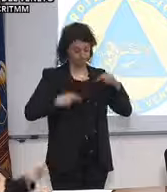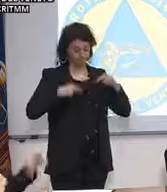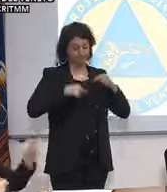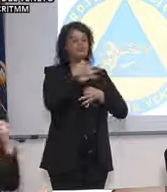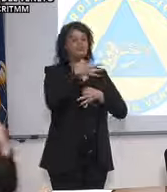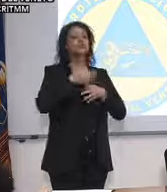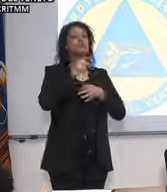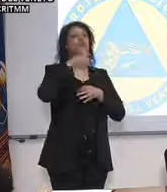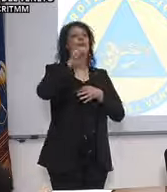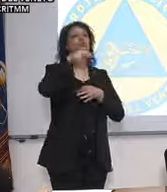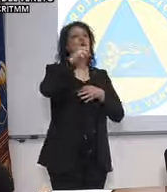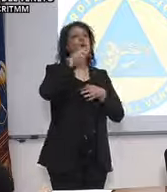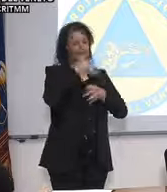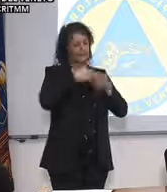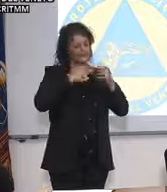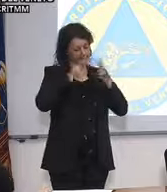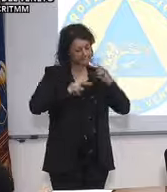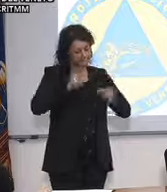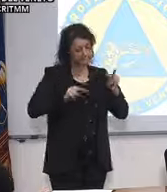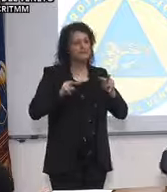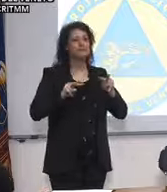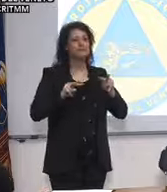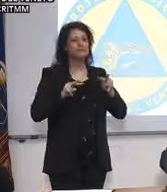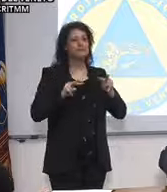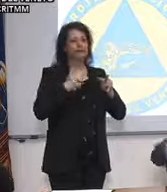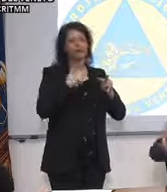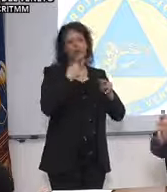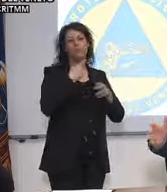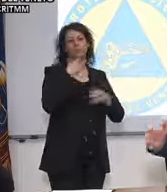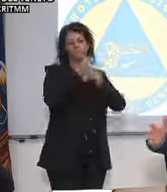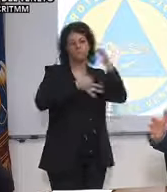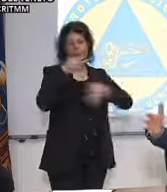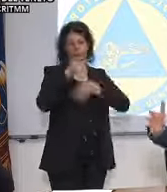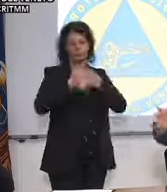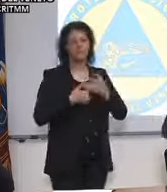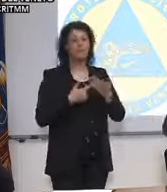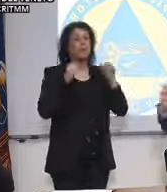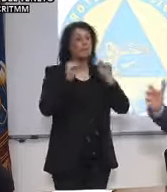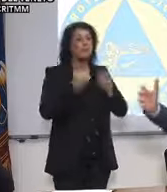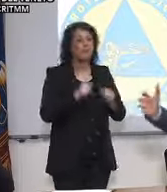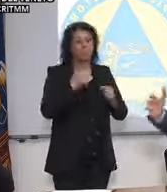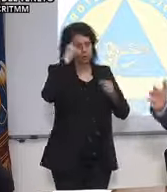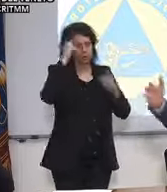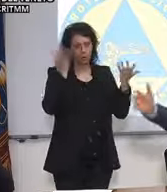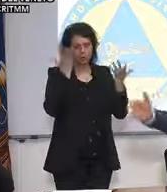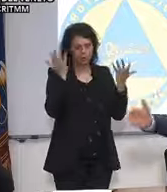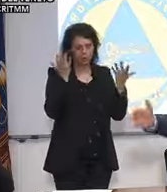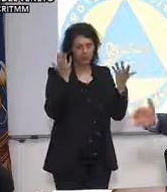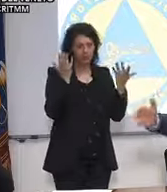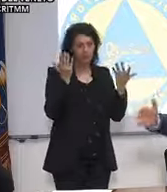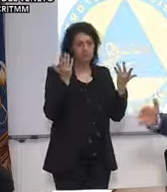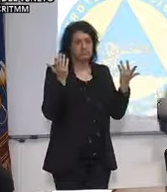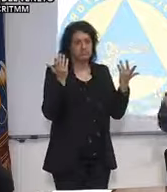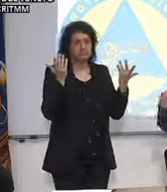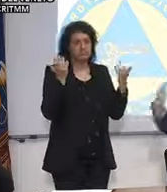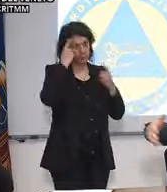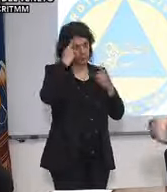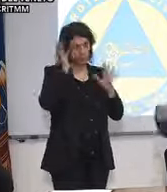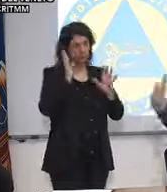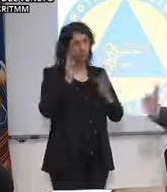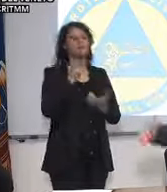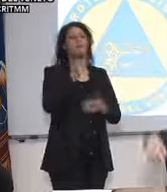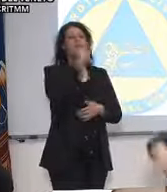sapremo tutto di questo caso. Però, ripeto, può essere un caso che banalmente si sia andato a infettare al bar del comune vicino, anzi il